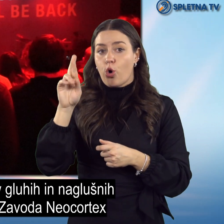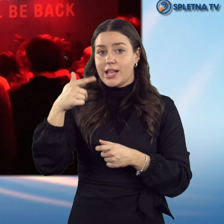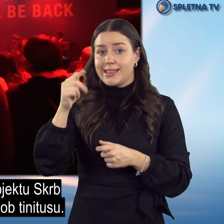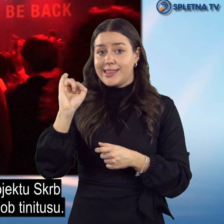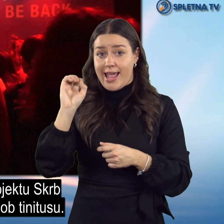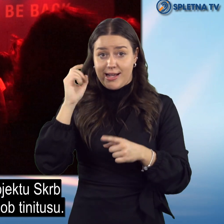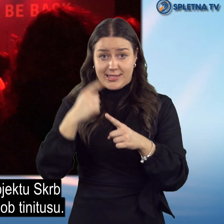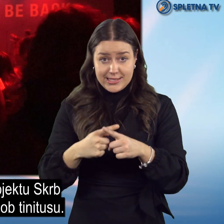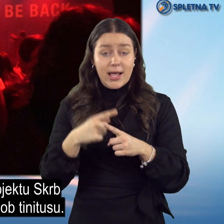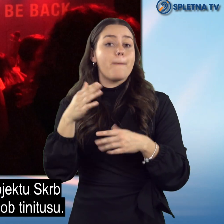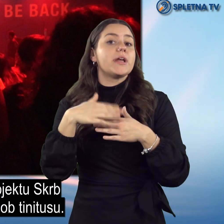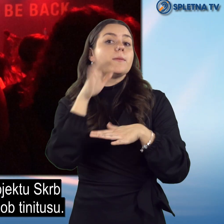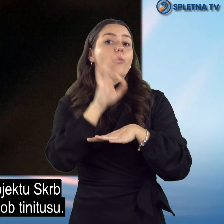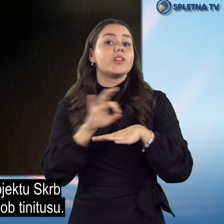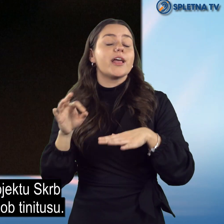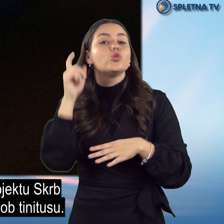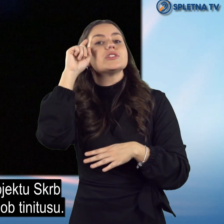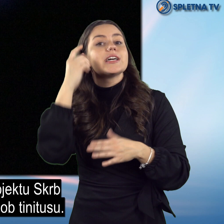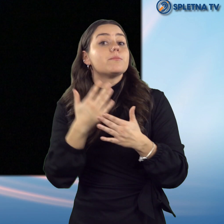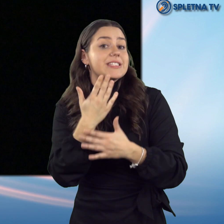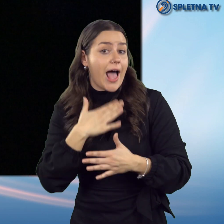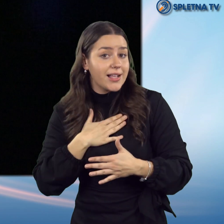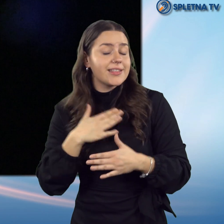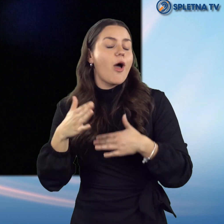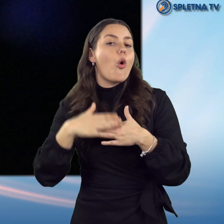Neokorteks v projektu Skrb zase ob tinitusu.